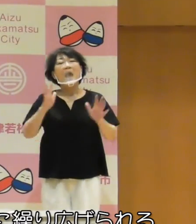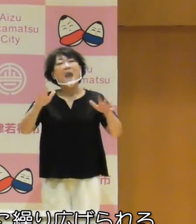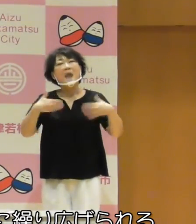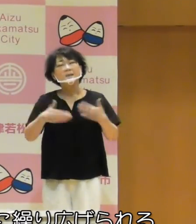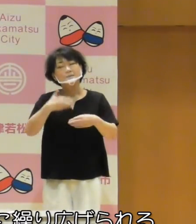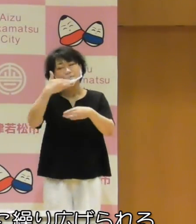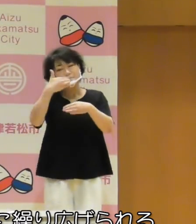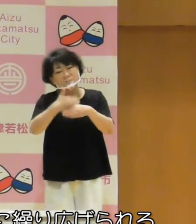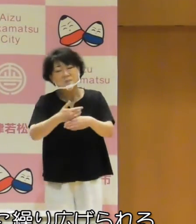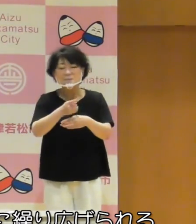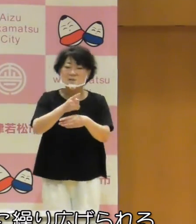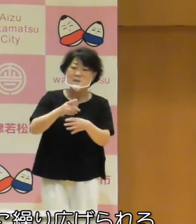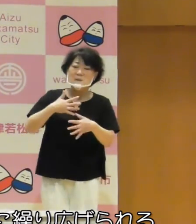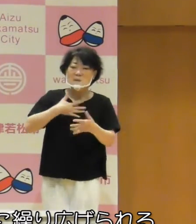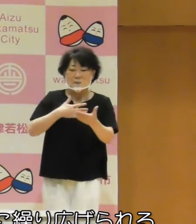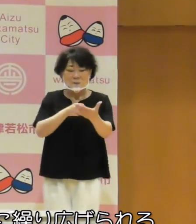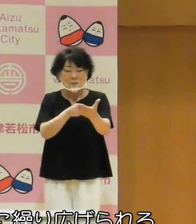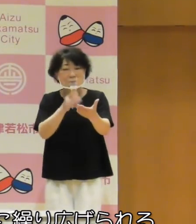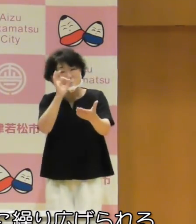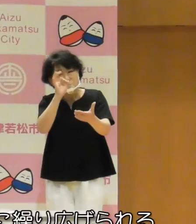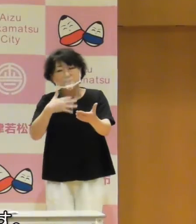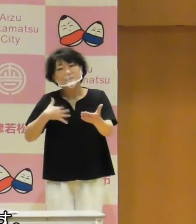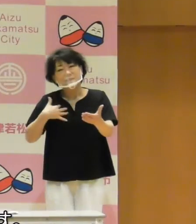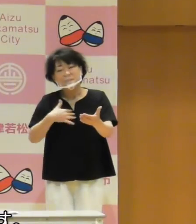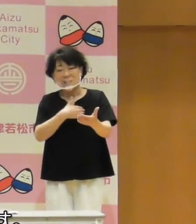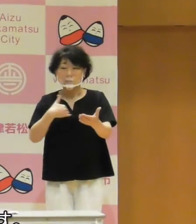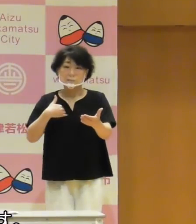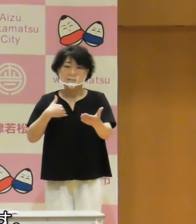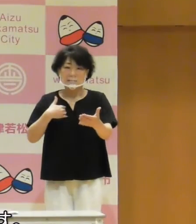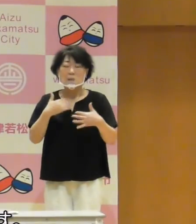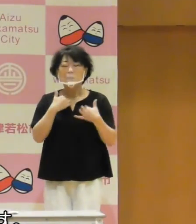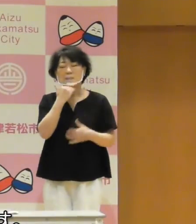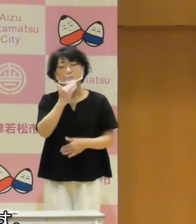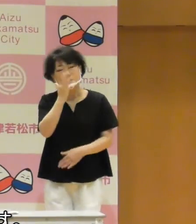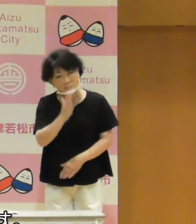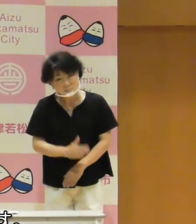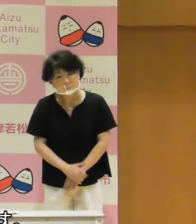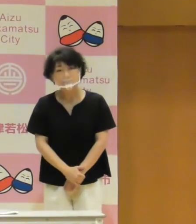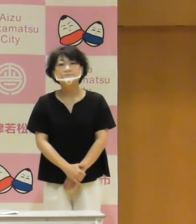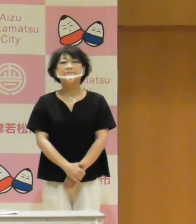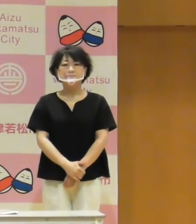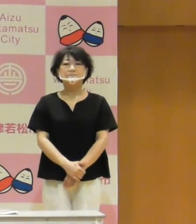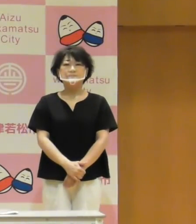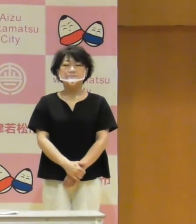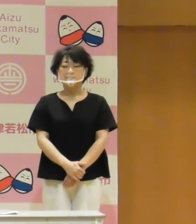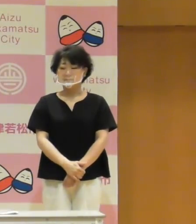繰り広げられる漆とアートのコラボレーションをぜひお楽しみいただきたいと思います。